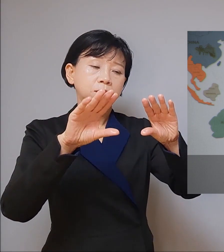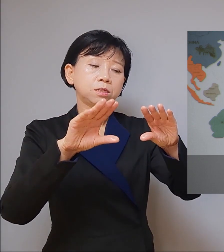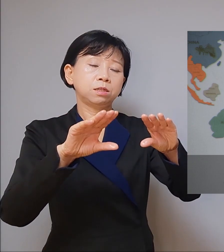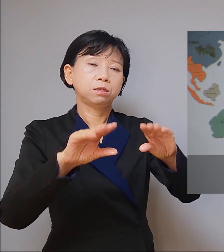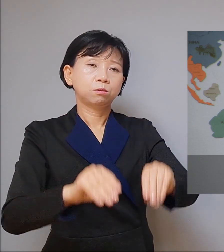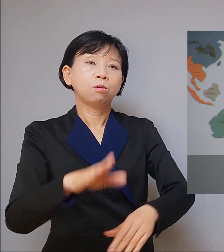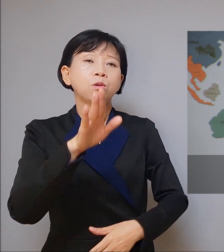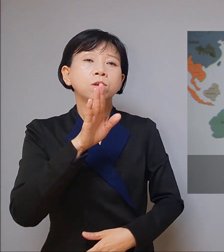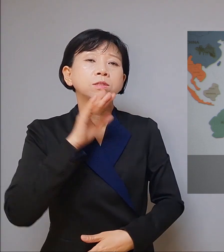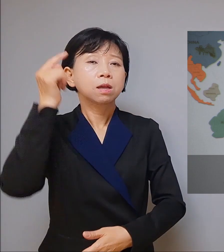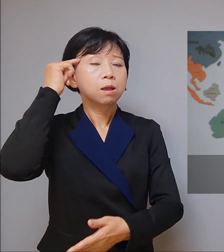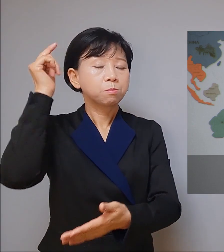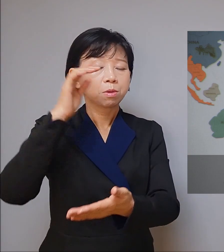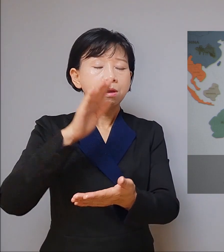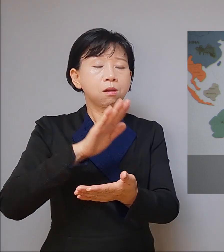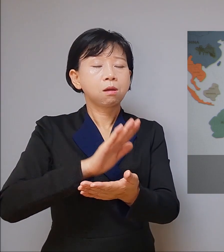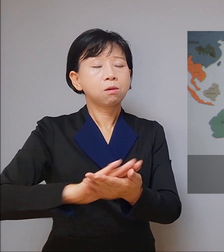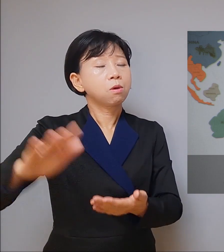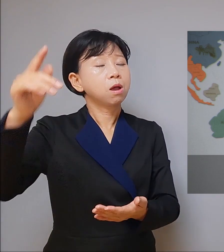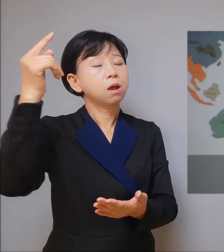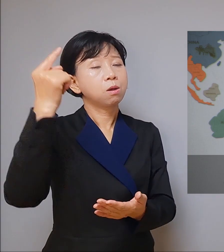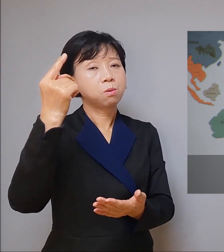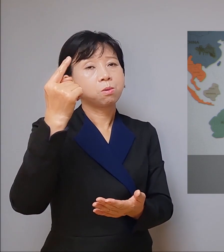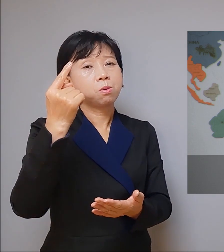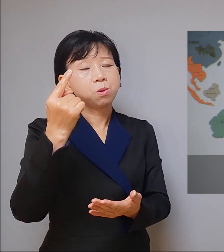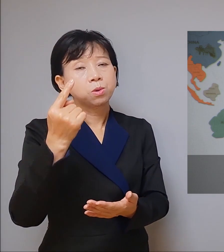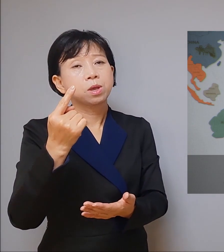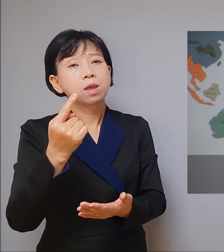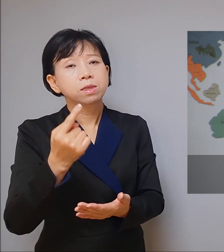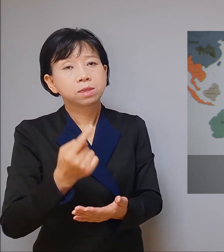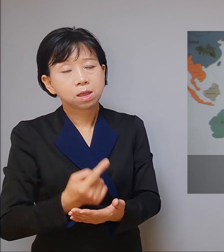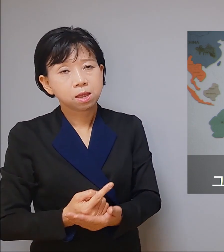전쟁 그치고 참 평화